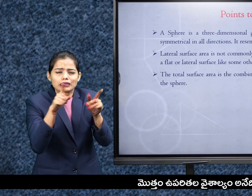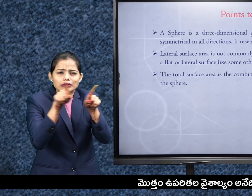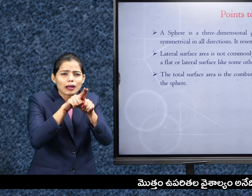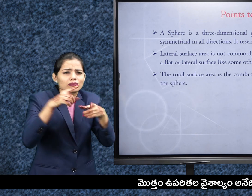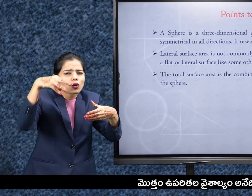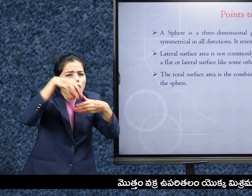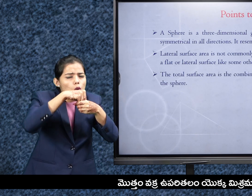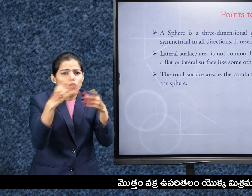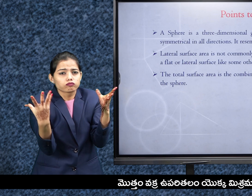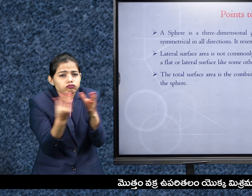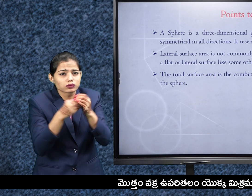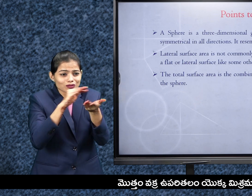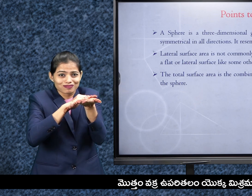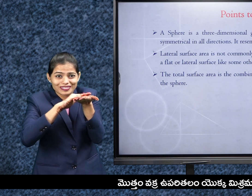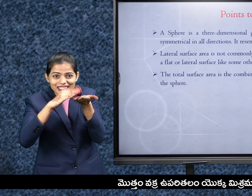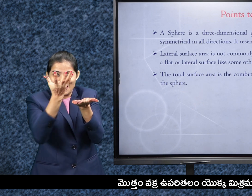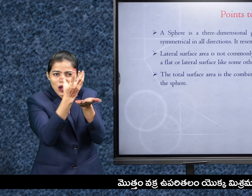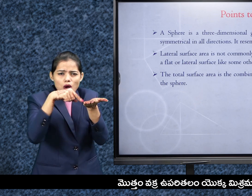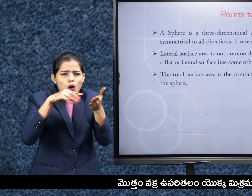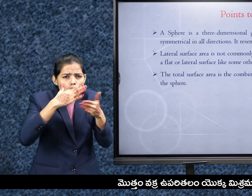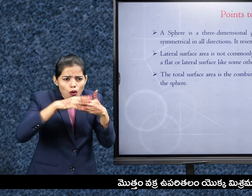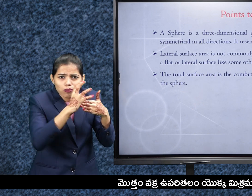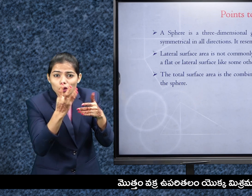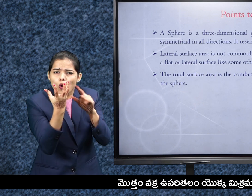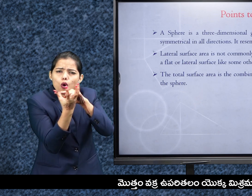యొక్క మొత్తం వక్ర ఉపరితలం యొక్క మిశ్రమ ఉపరితల వైశాల్యం.